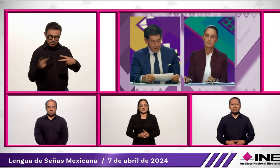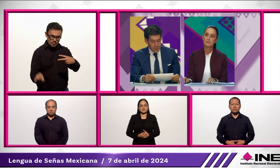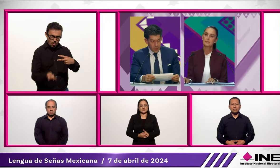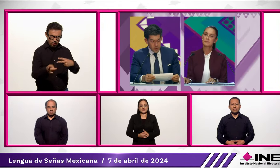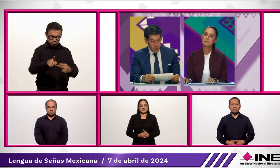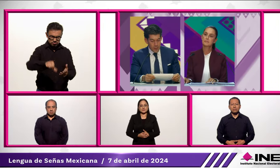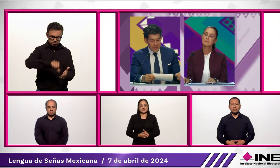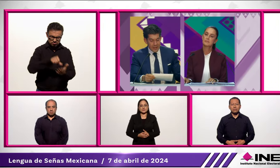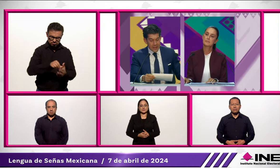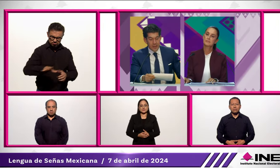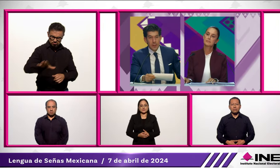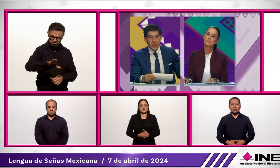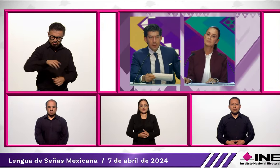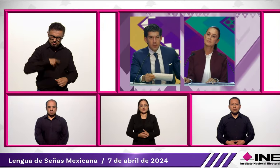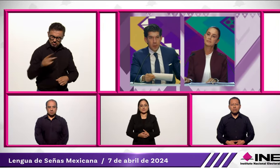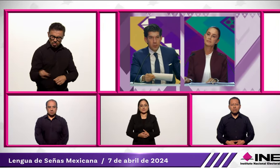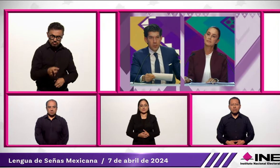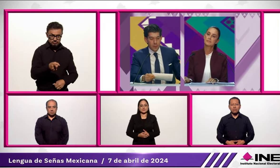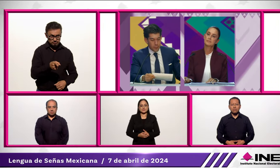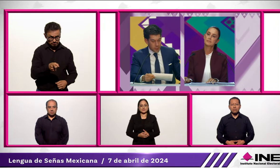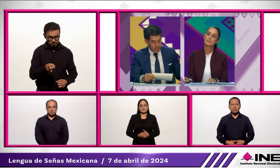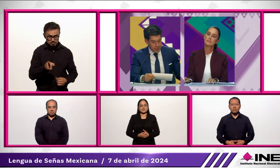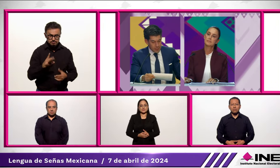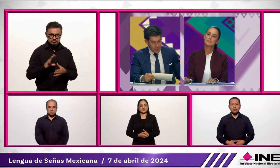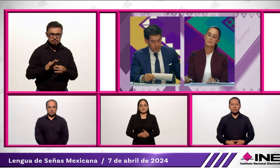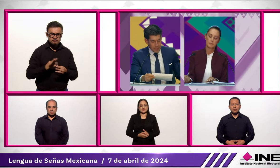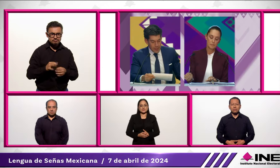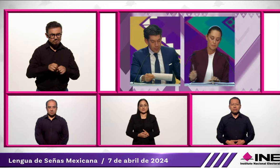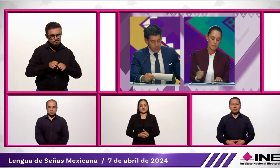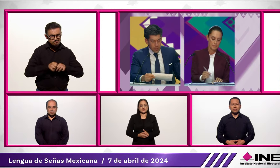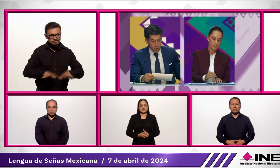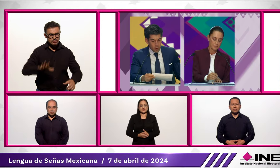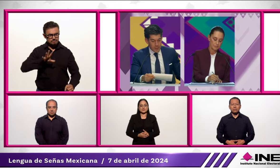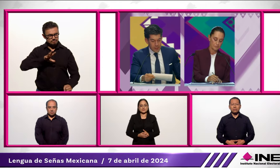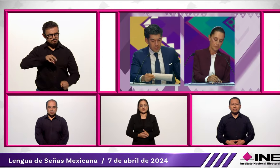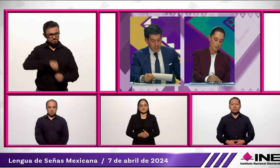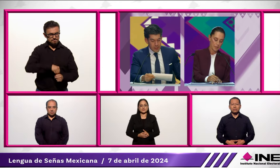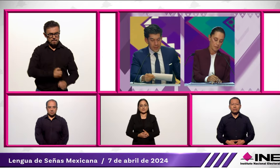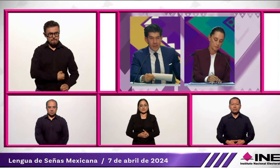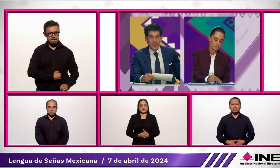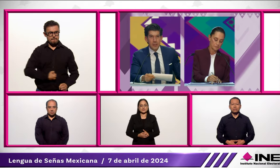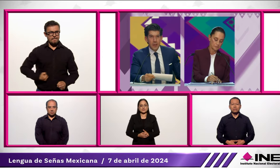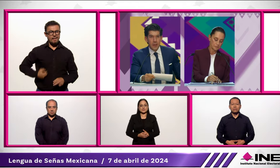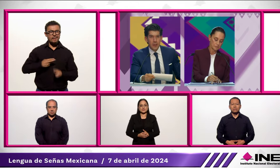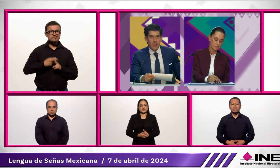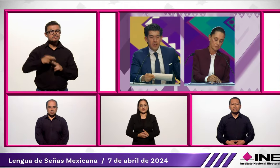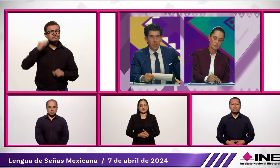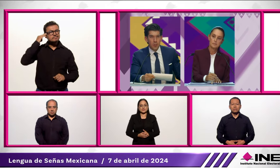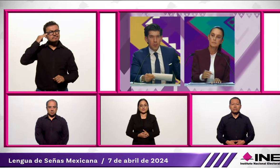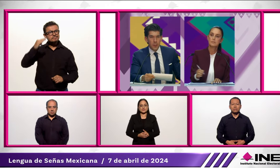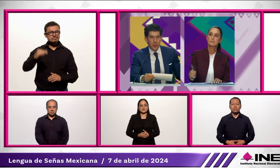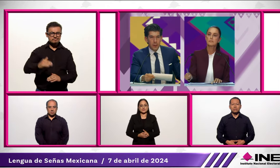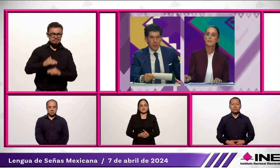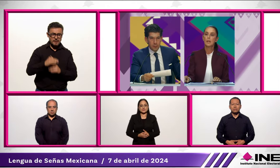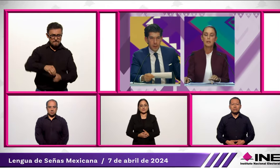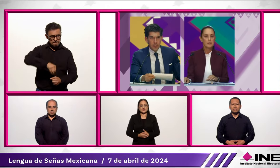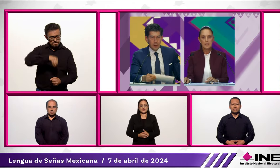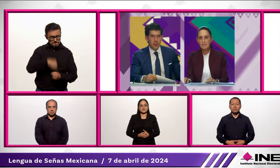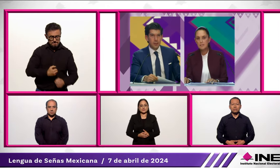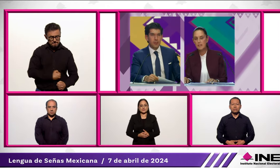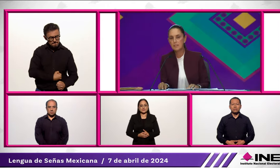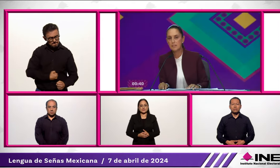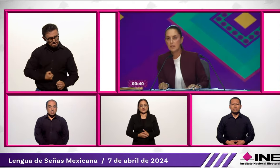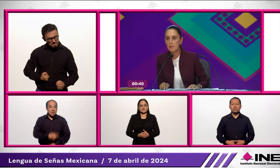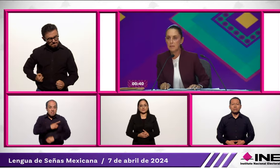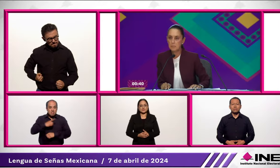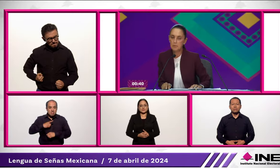acuerdo en que la información pueda ser reservada por algún tiempo determinado o esta debe ser accesible en todo momento, candidata?